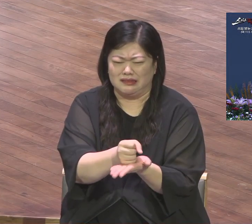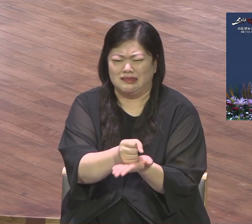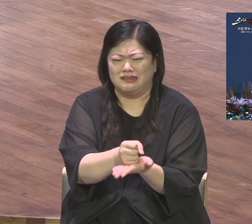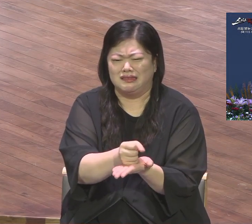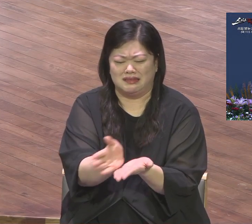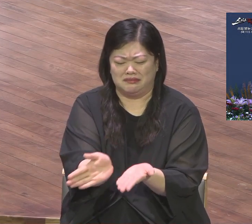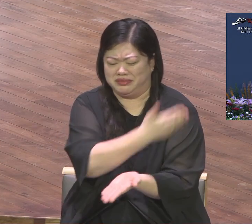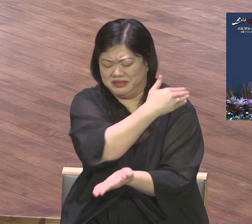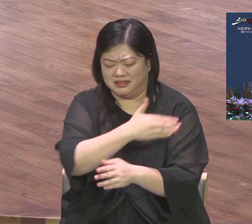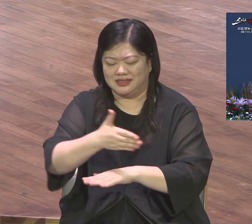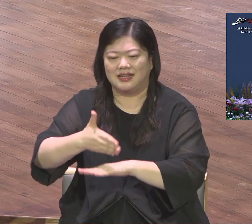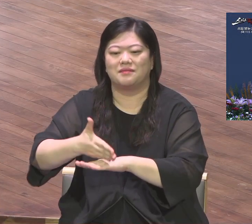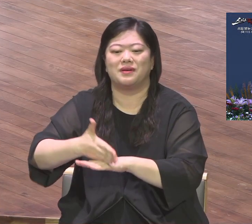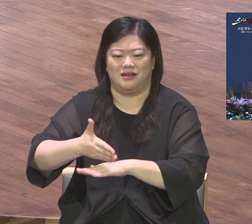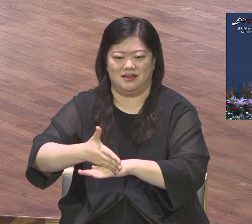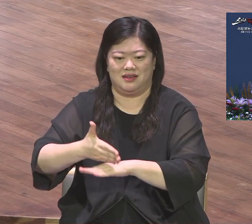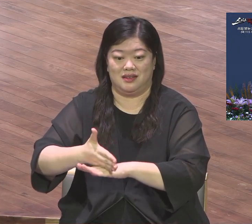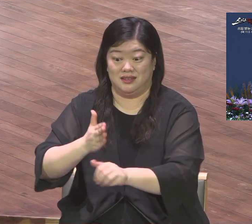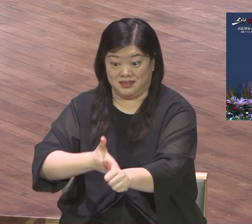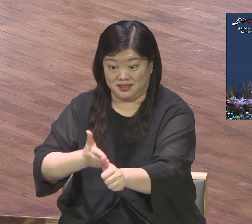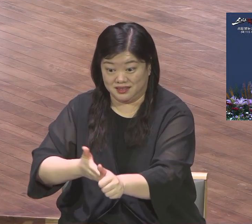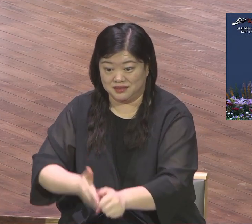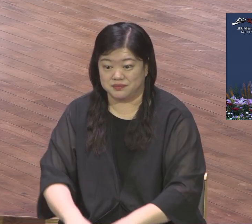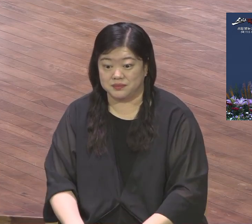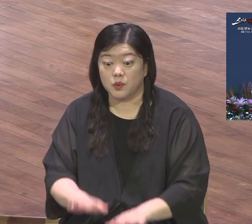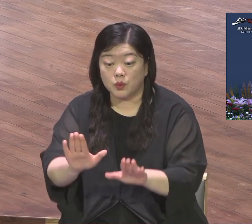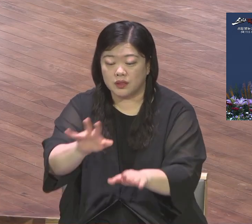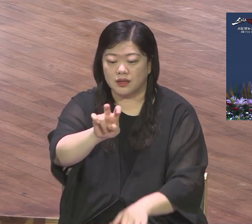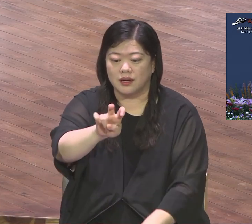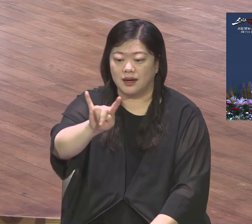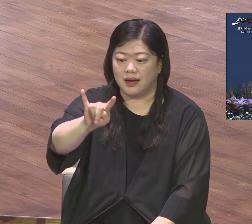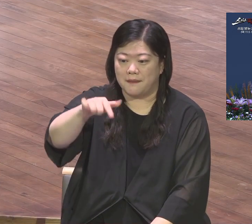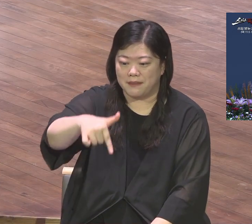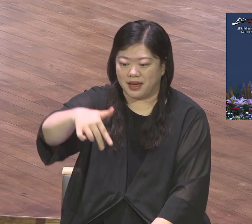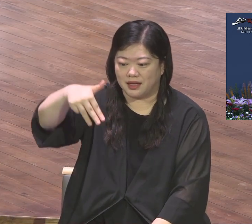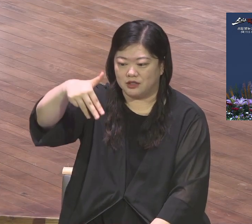맥주 감사주일이잖아요. 맥주 감사주일이 뭐냐?